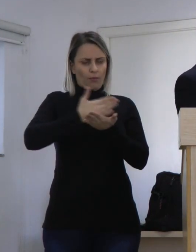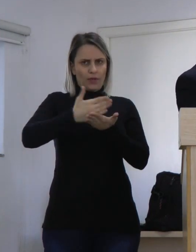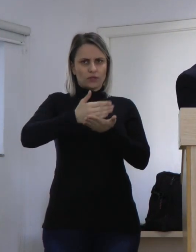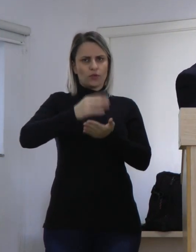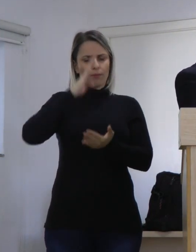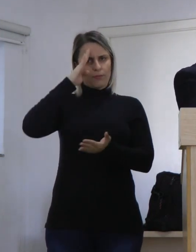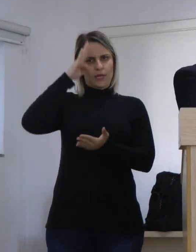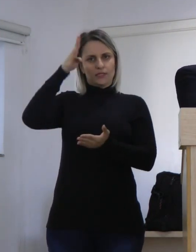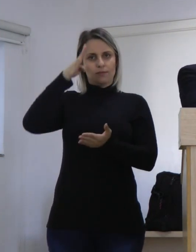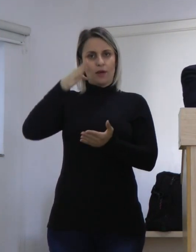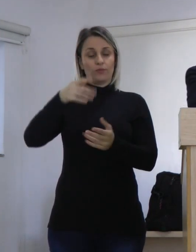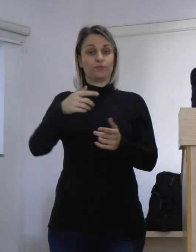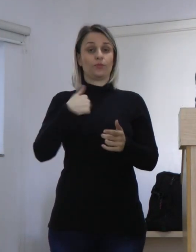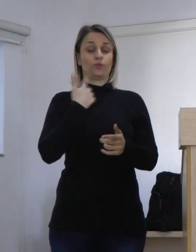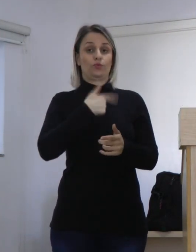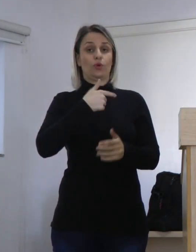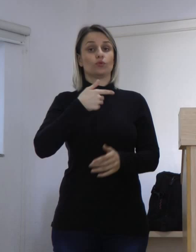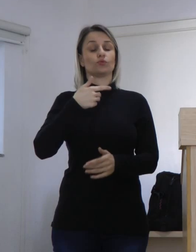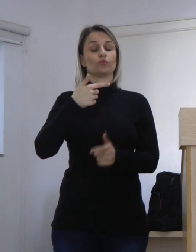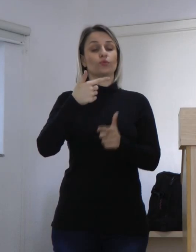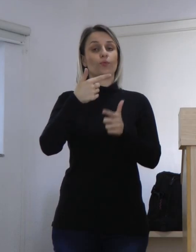lembram qual que é?